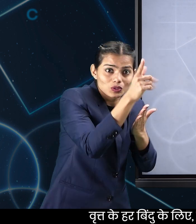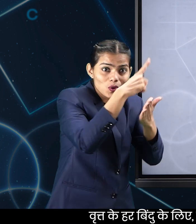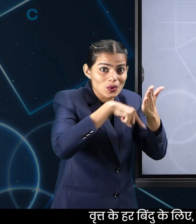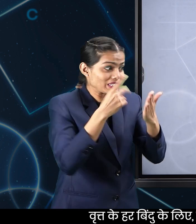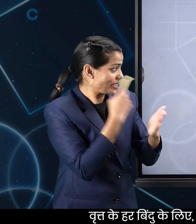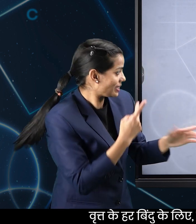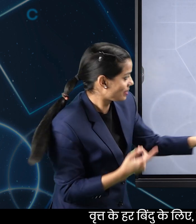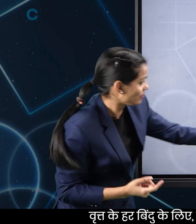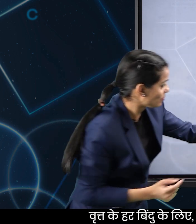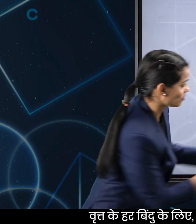स्पर्शिका है।